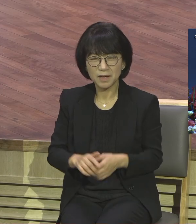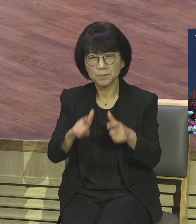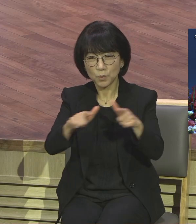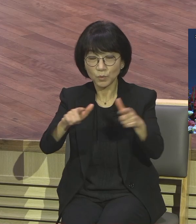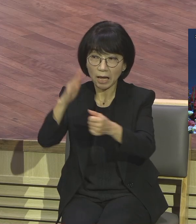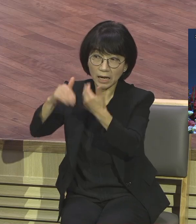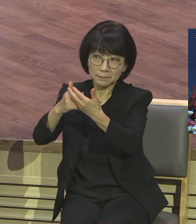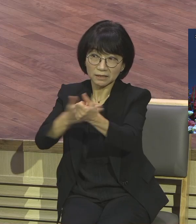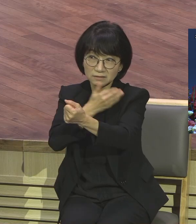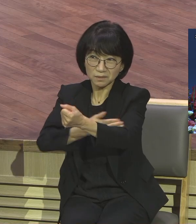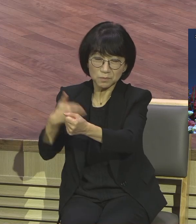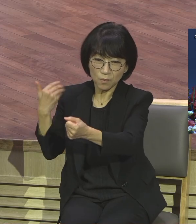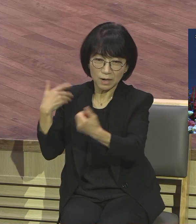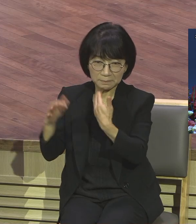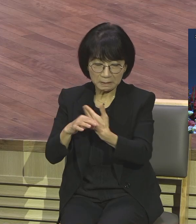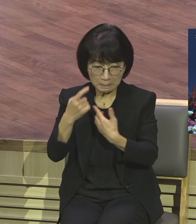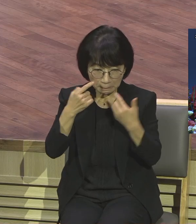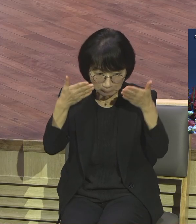몰라.